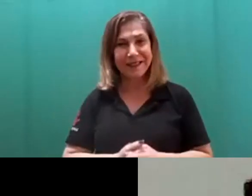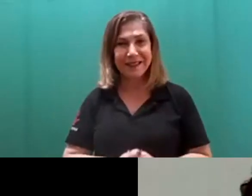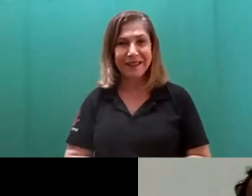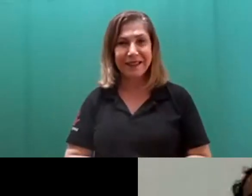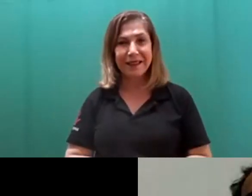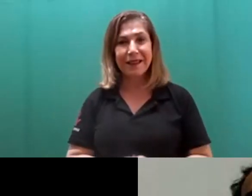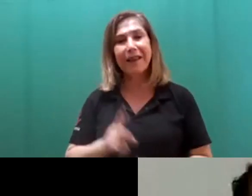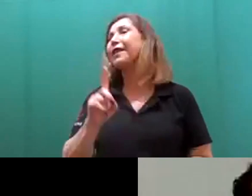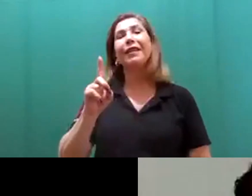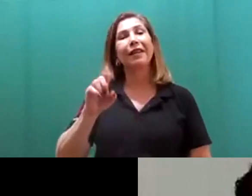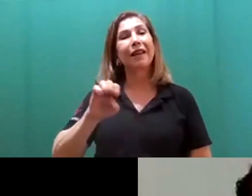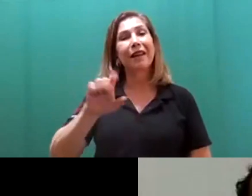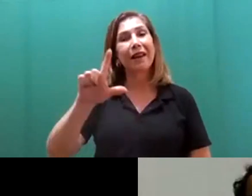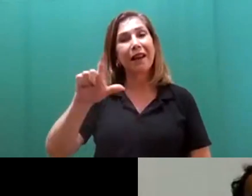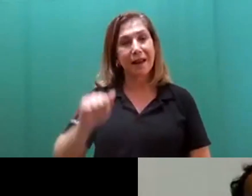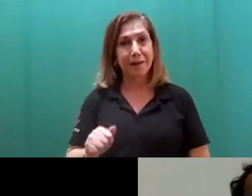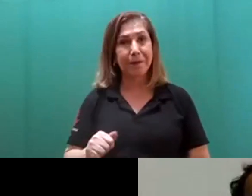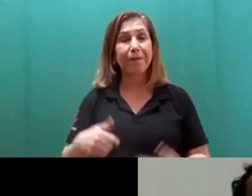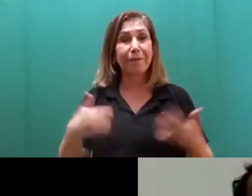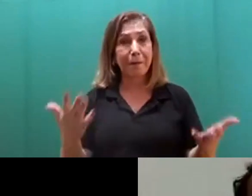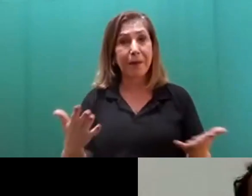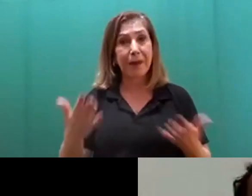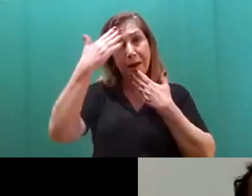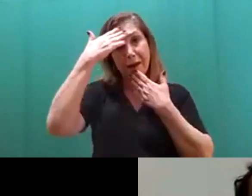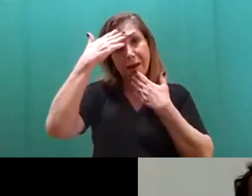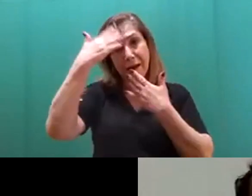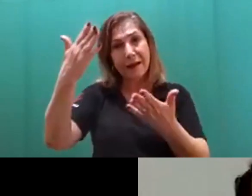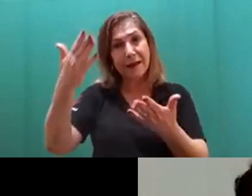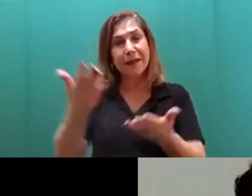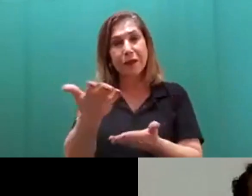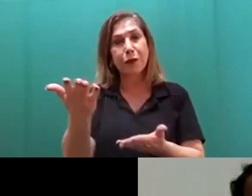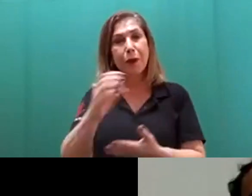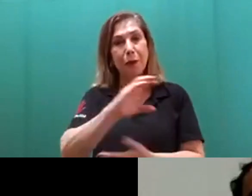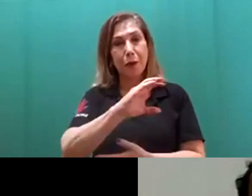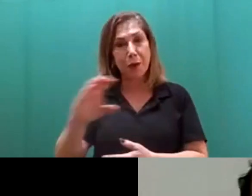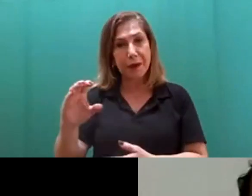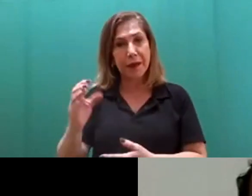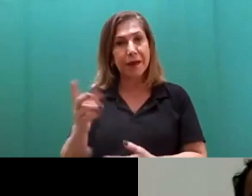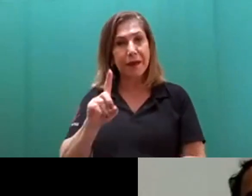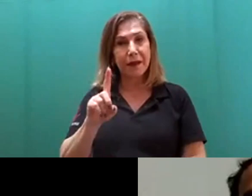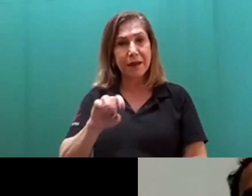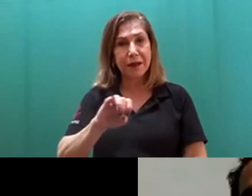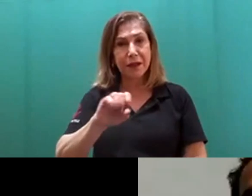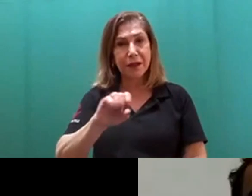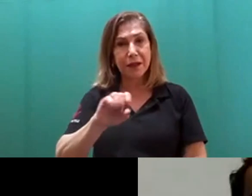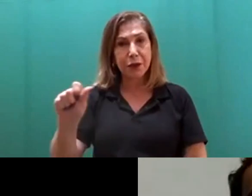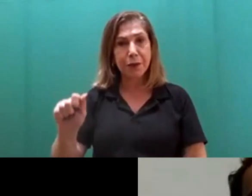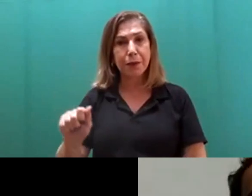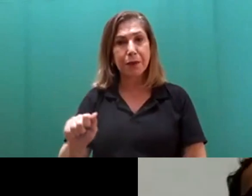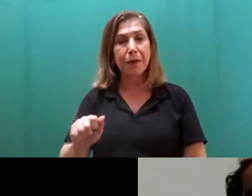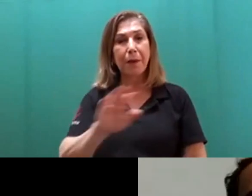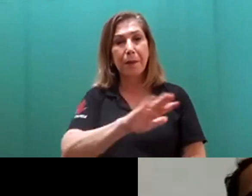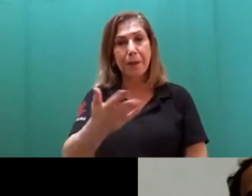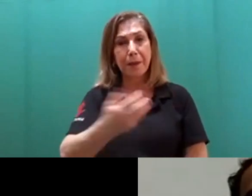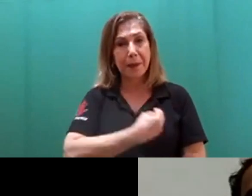Daniela. Então, Daniela, agradecemos aí a coordenação da Daniela Adil, agradecemos a presença de todos e todas nessa